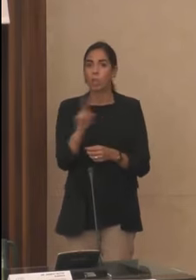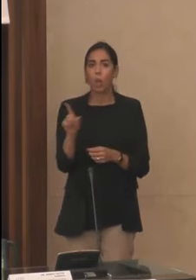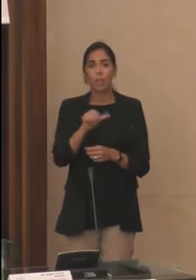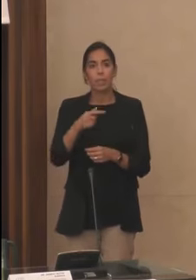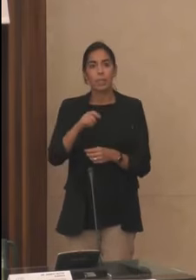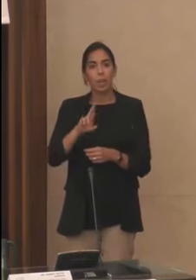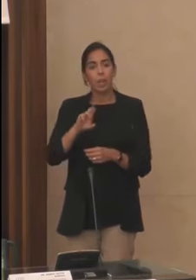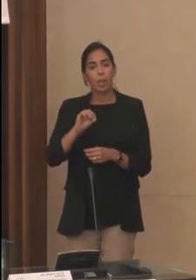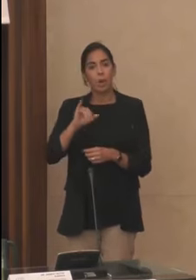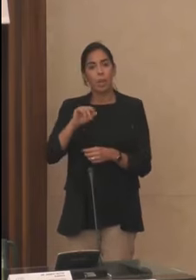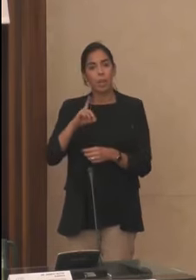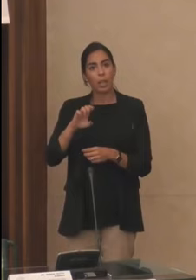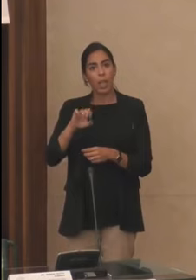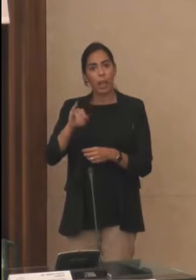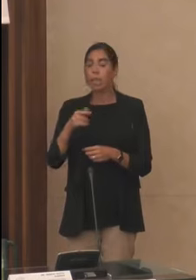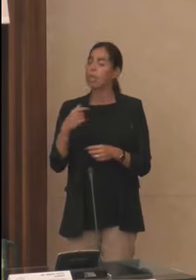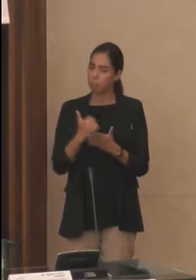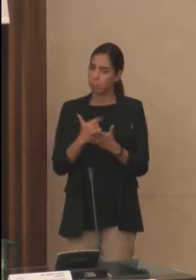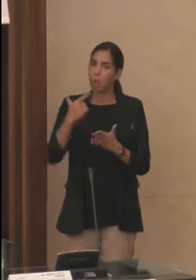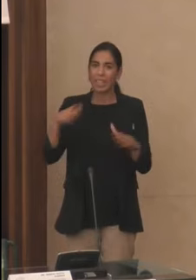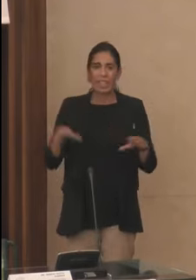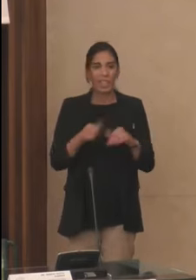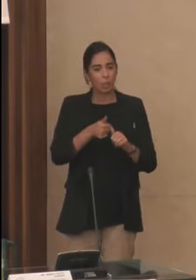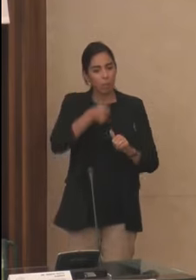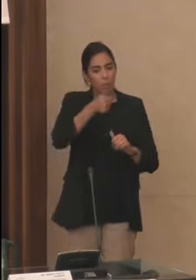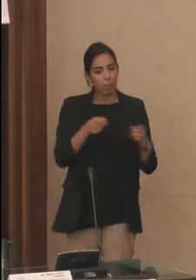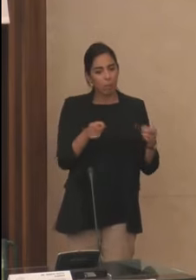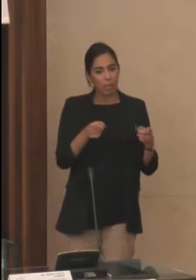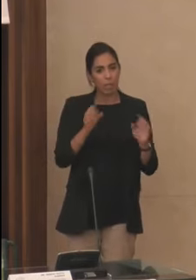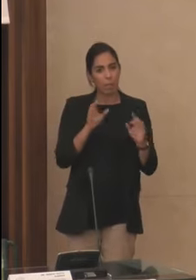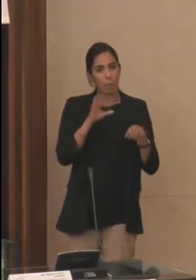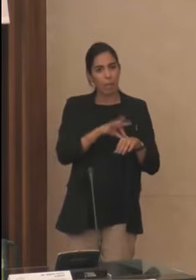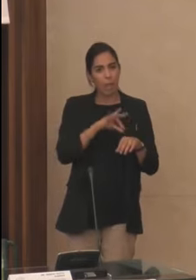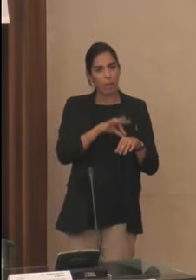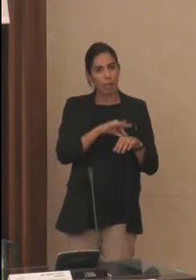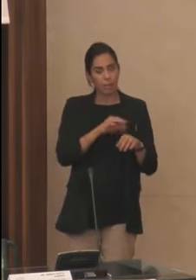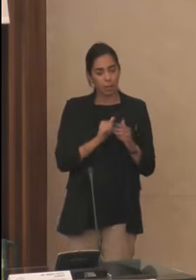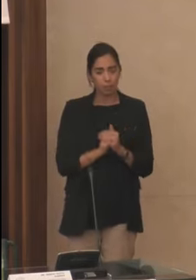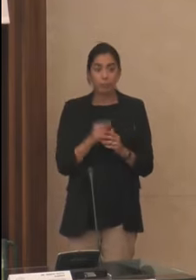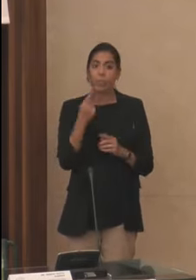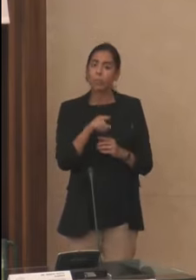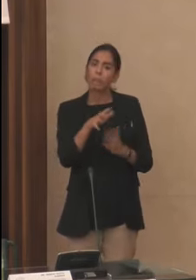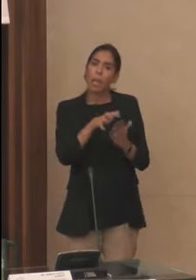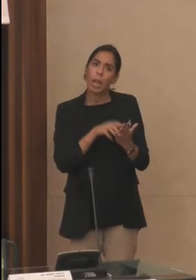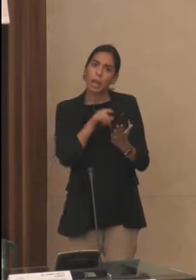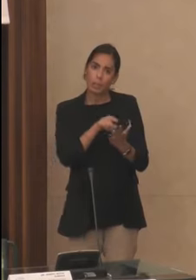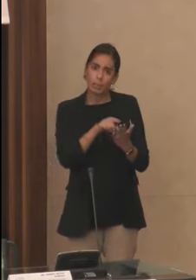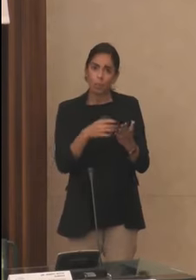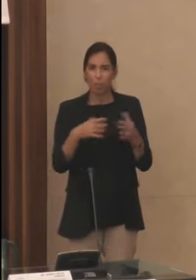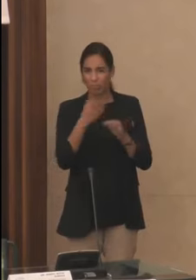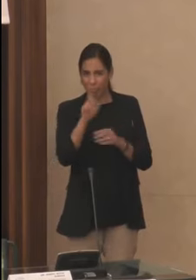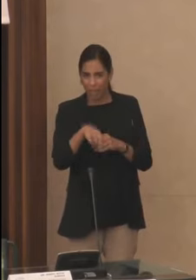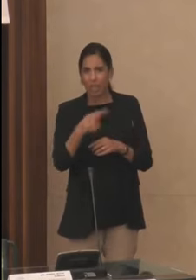più indicati nella prima fase della malattia. Questo articolo, un articolo tra l'altro apparso su The Lancet di